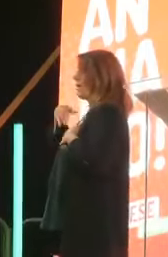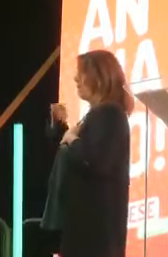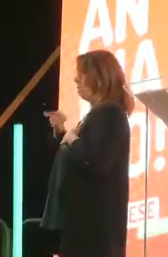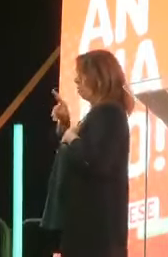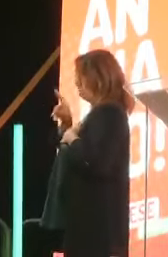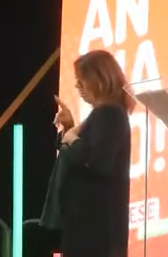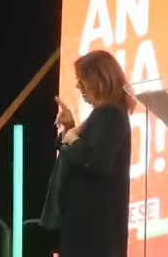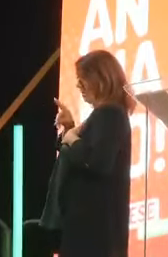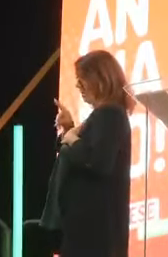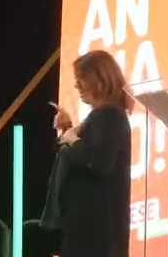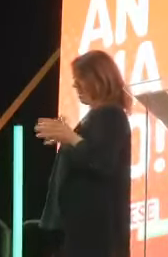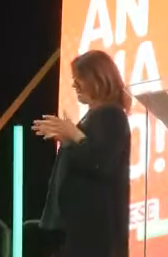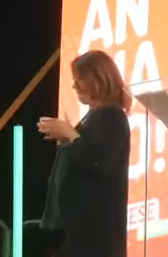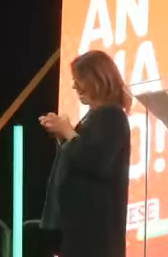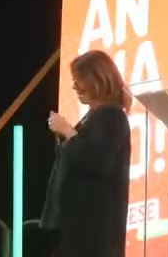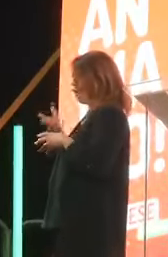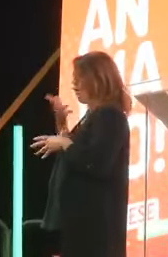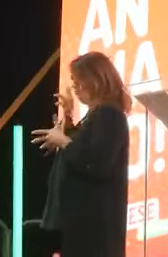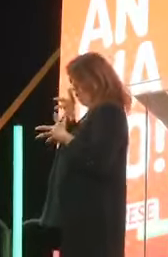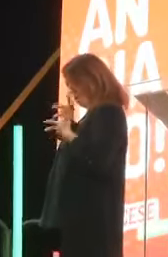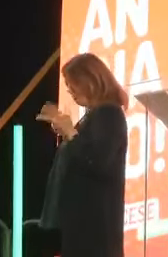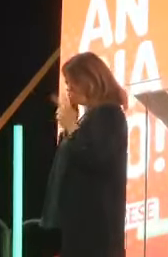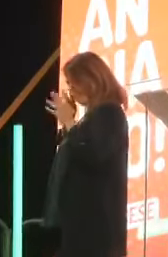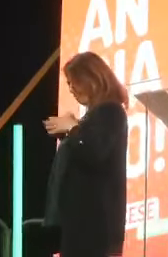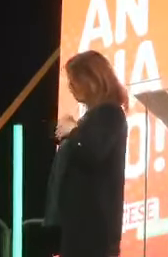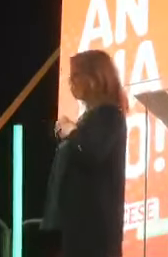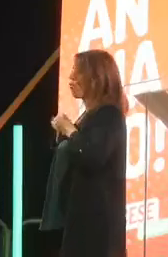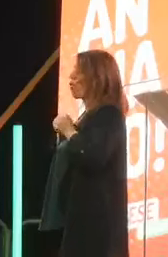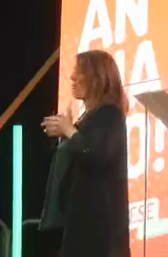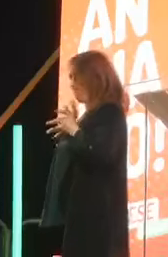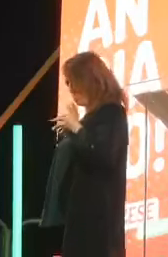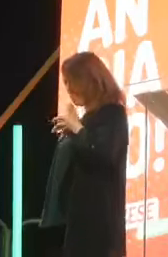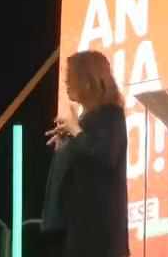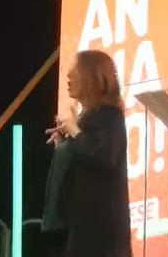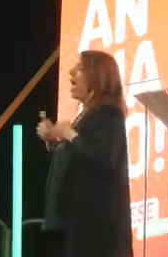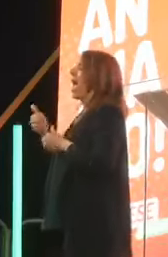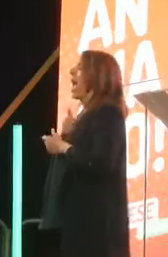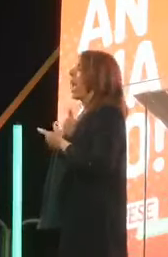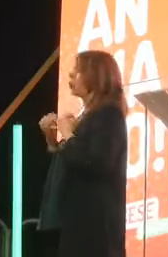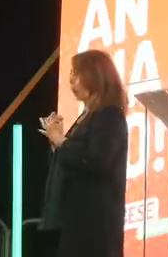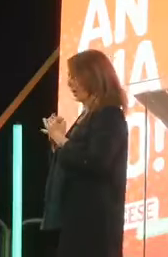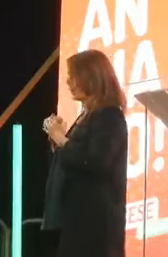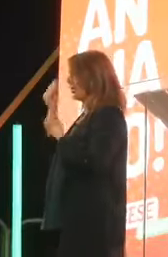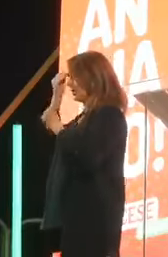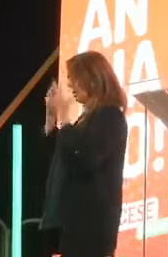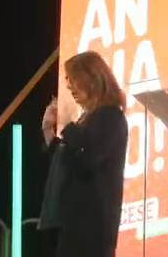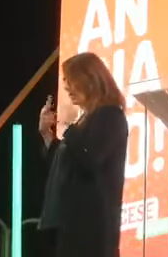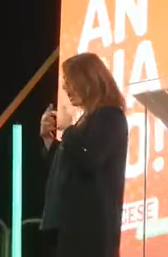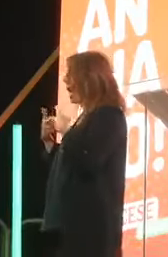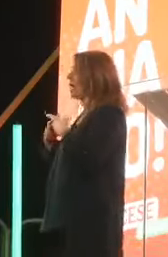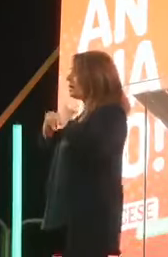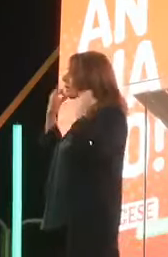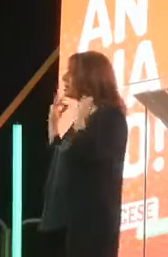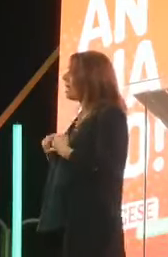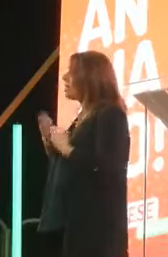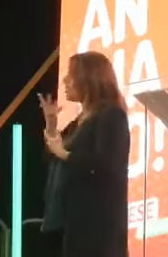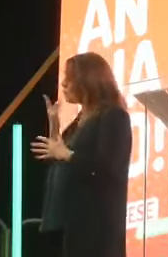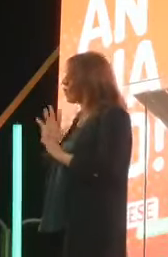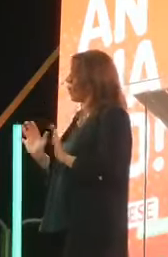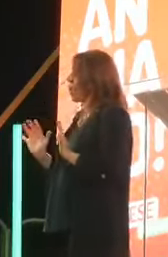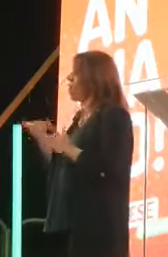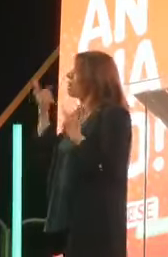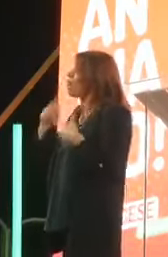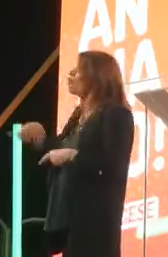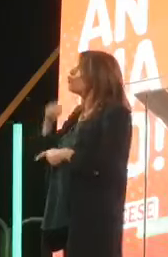Democratico intende farlo fino in fondo, intende farlo con autocritica e con determinazione, perché non